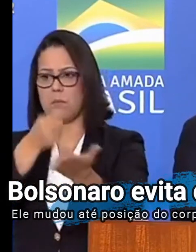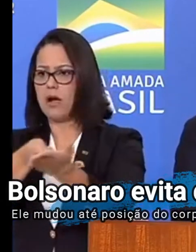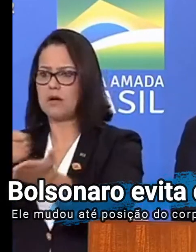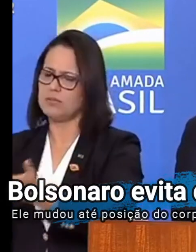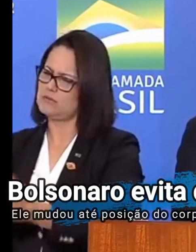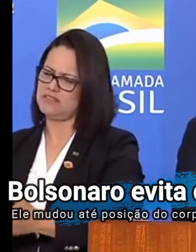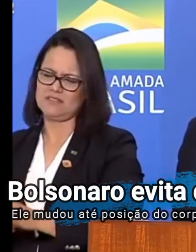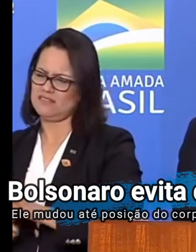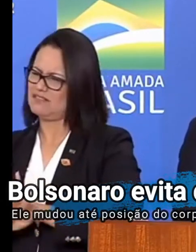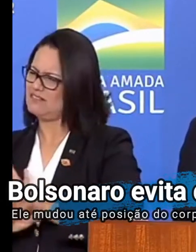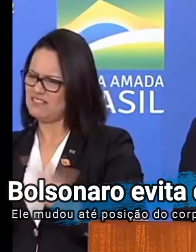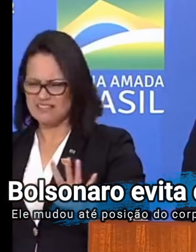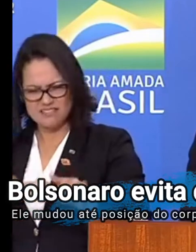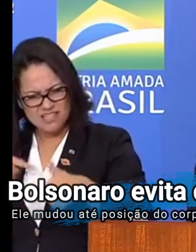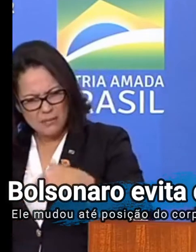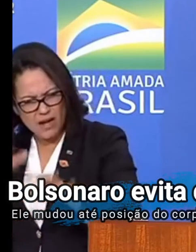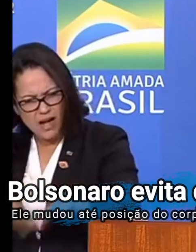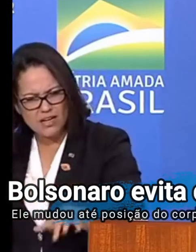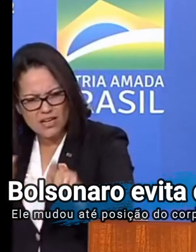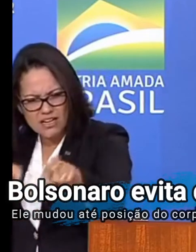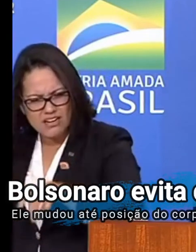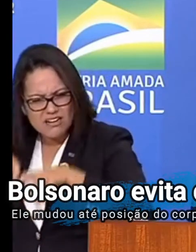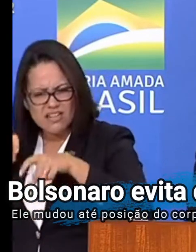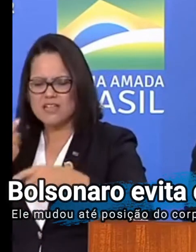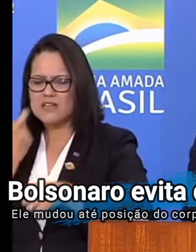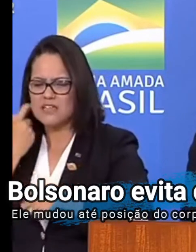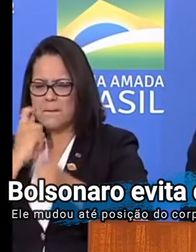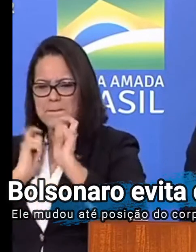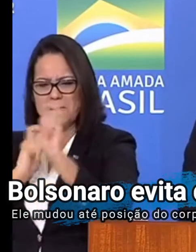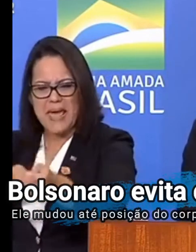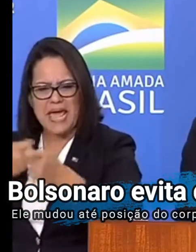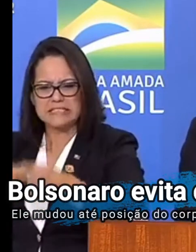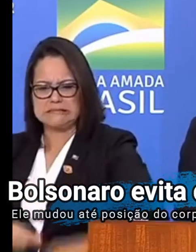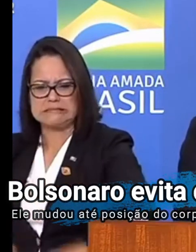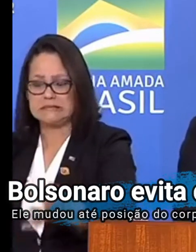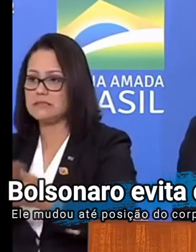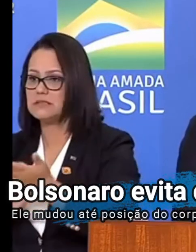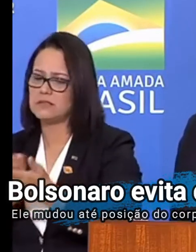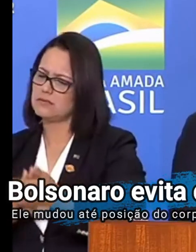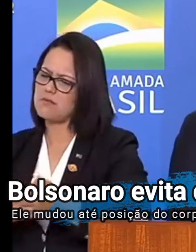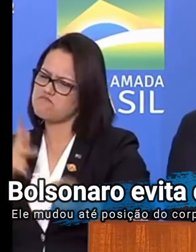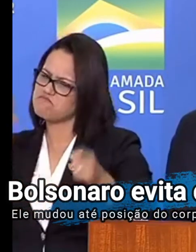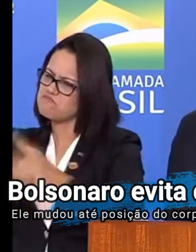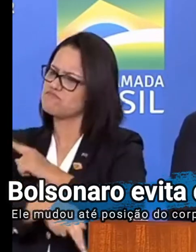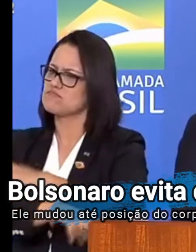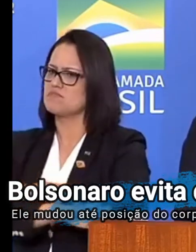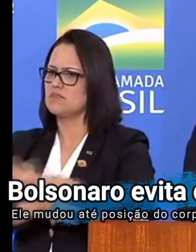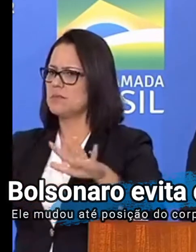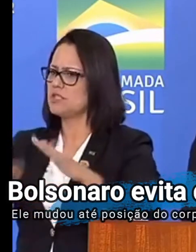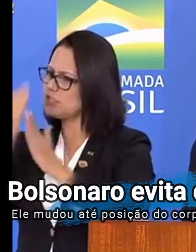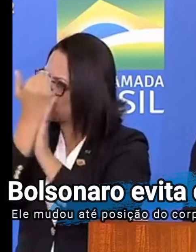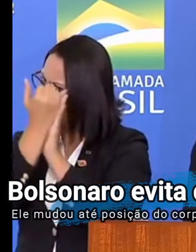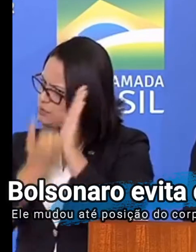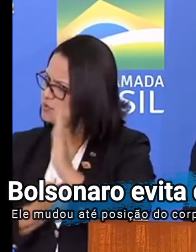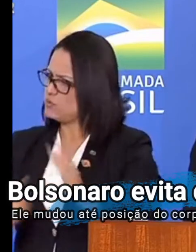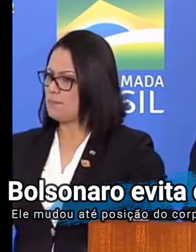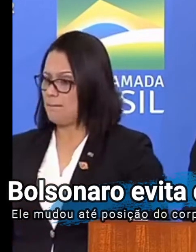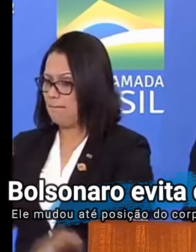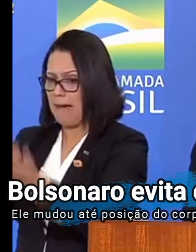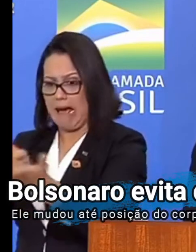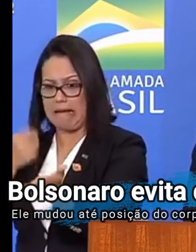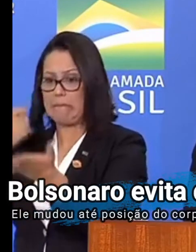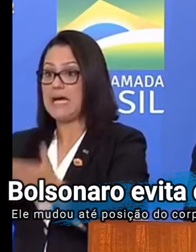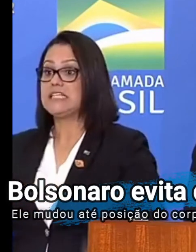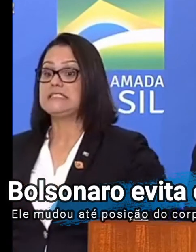combater isso aí a fraude desperdício e com a educação fazer também diminuir essa despesa obrigatória que